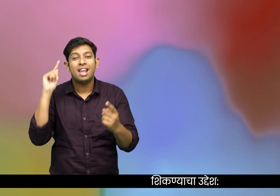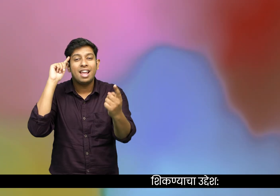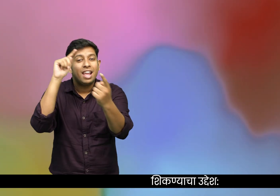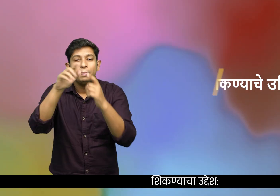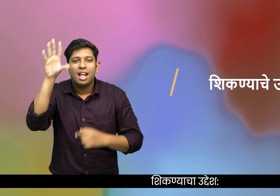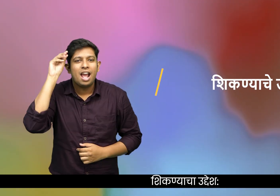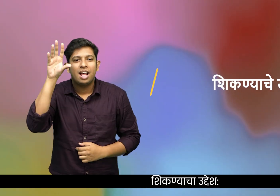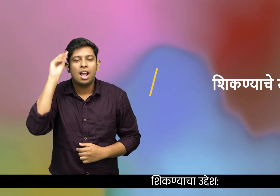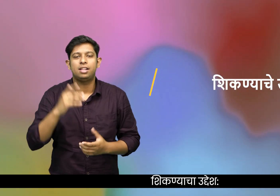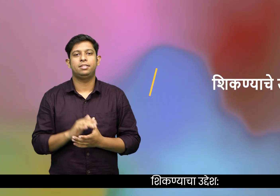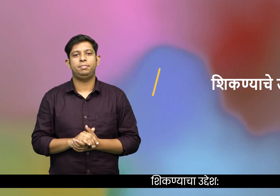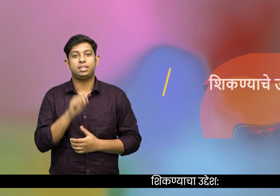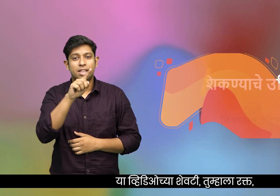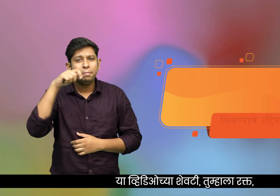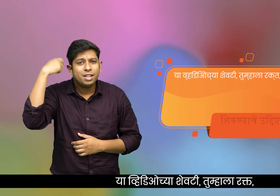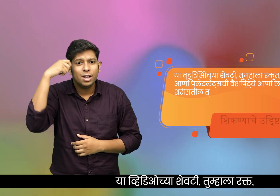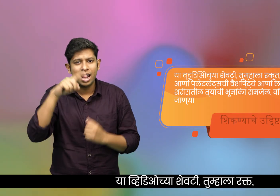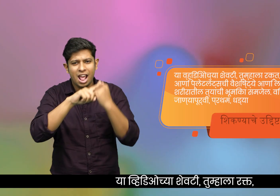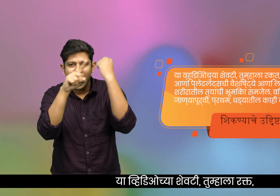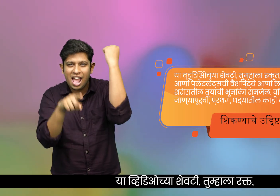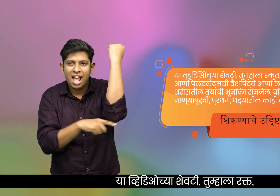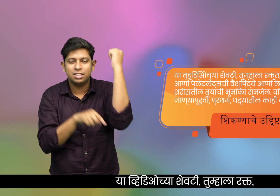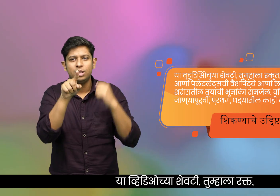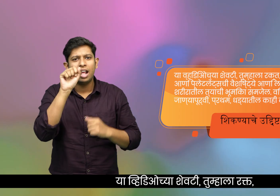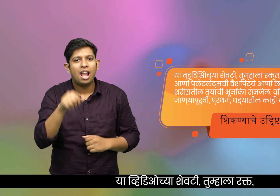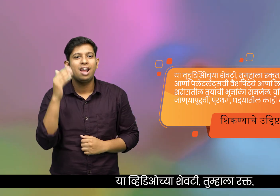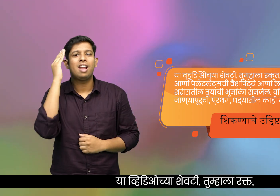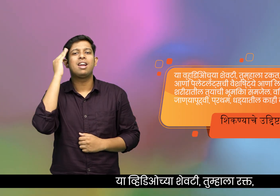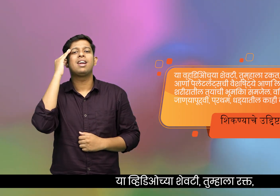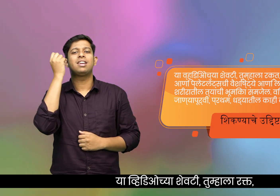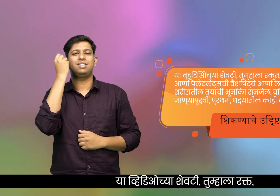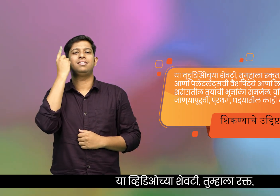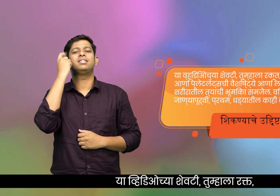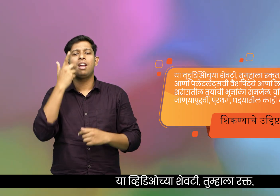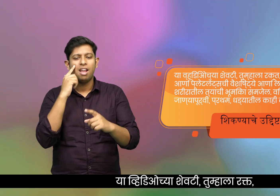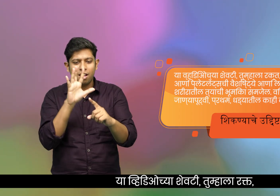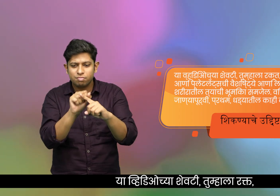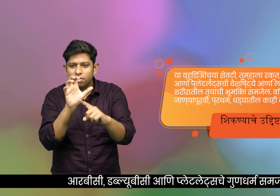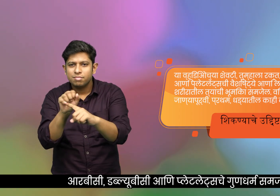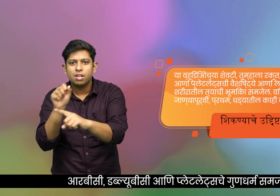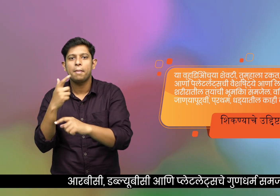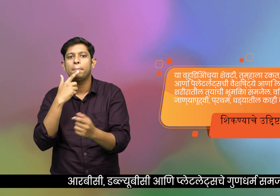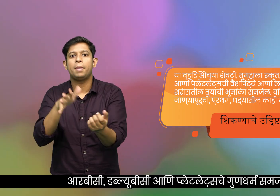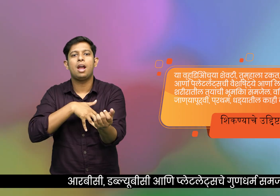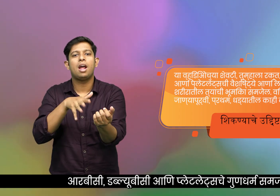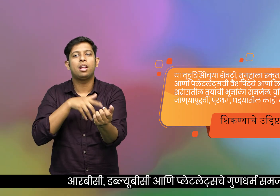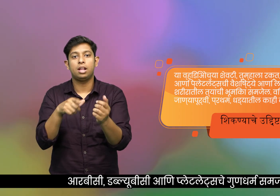शिकण्याची उद्देशे. या व्हिडिओच्या शेवटी तुम्हाला रक्त, RBC, WBC